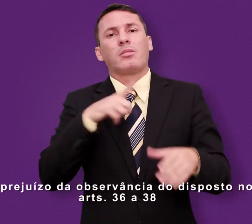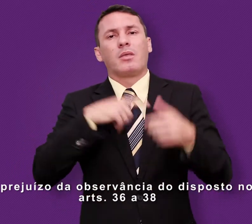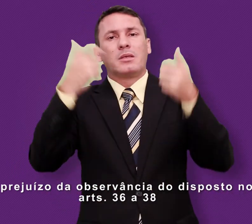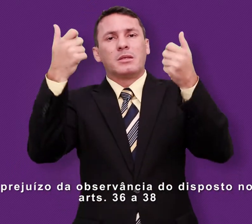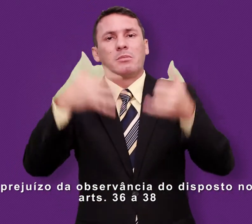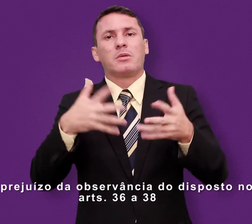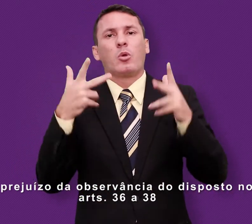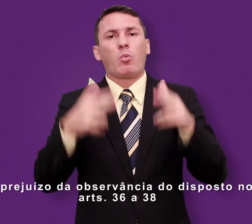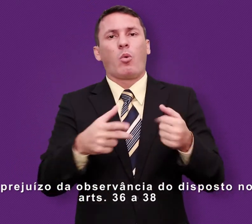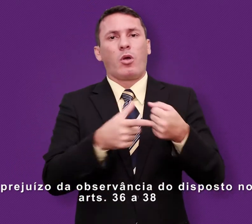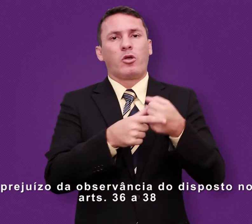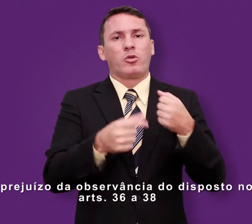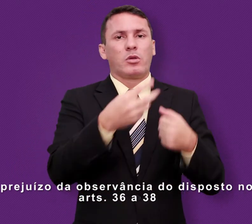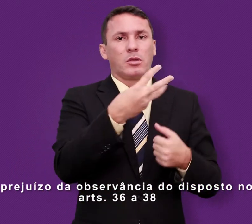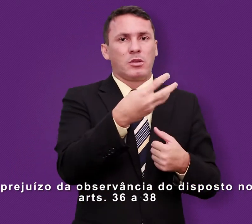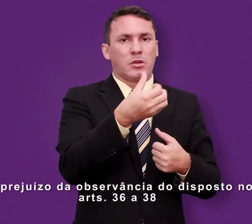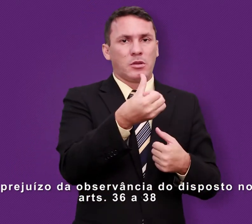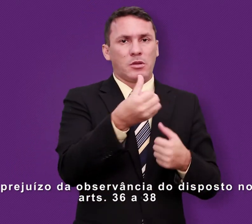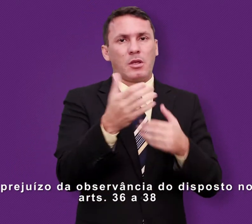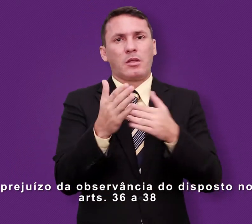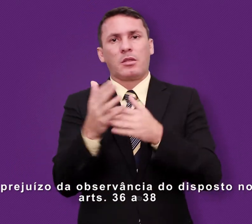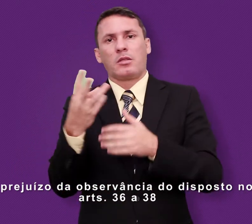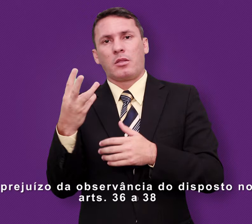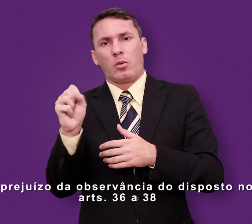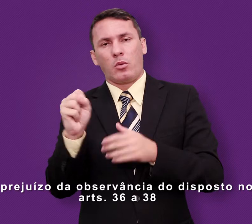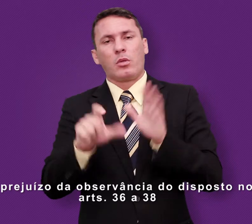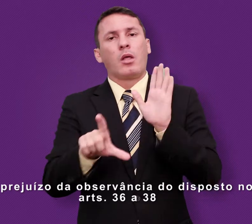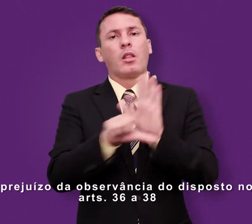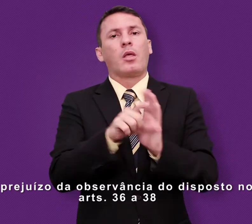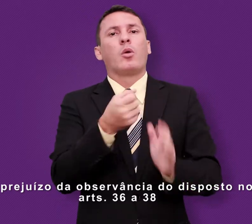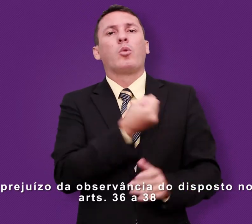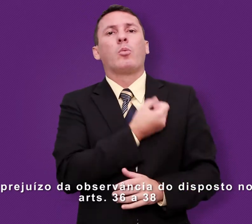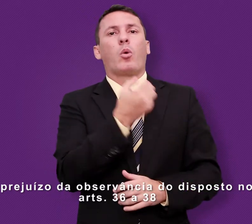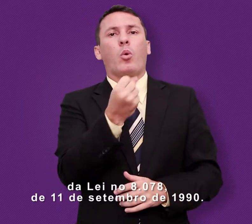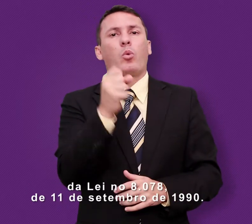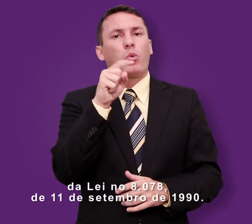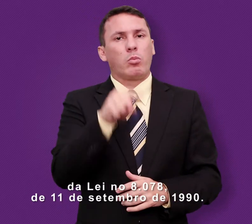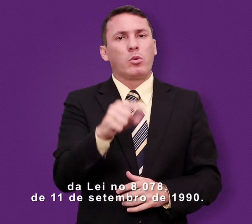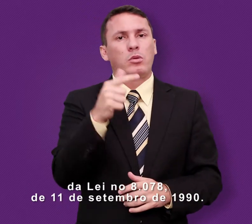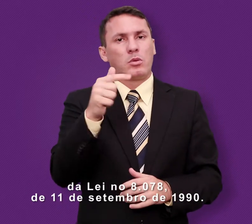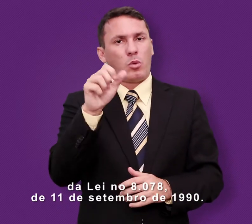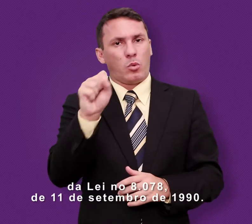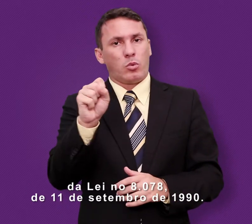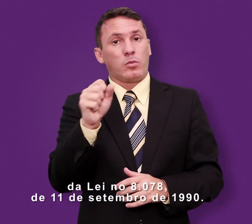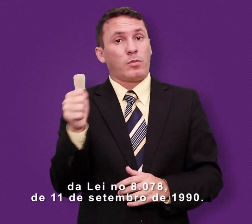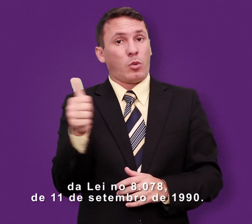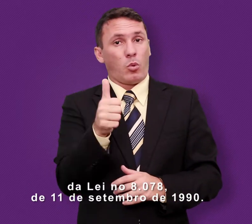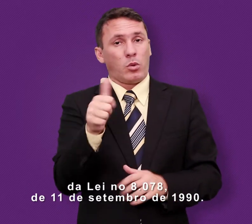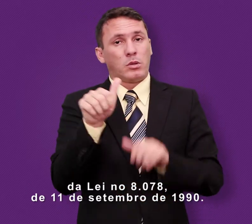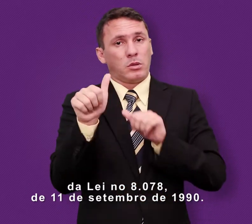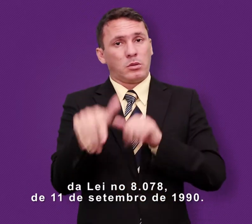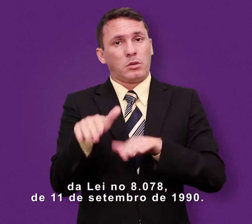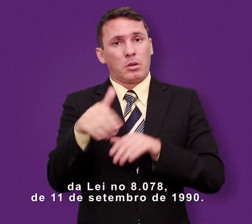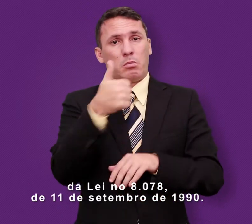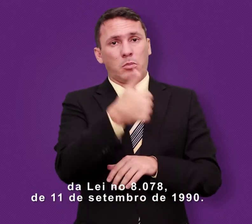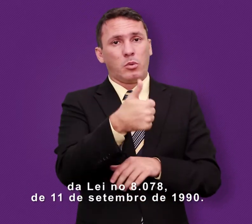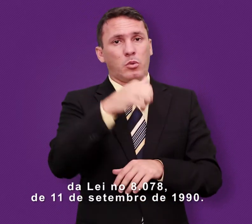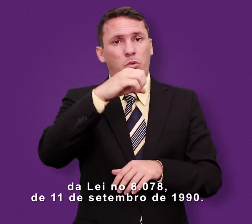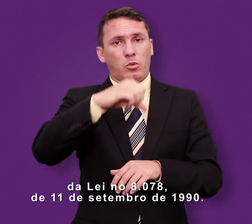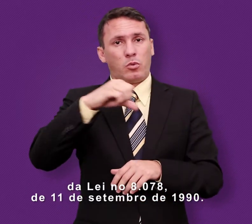da observância do disposto nos artigos 36 a 38 da Lei nº 8.078, de 11 de